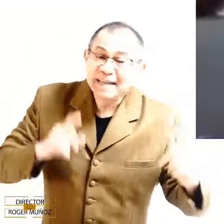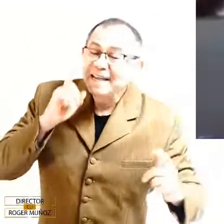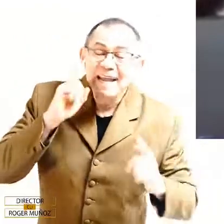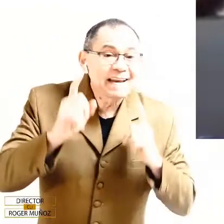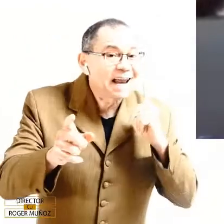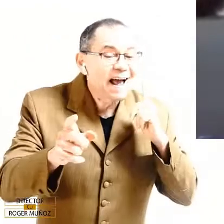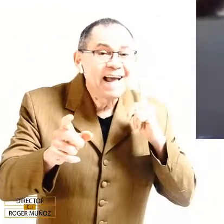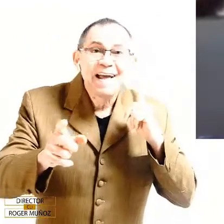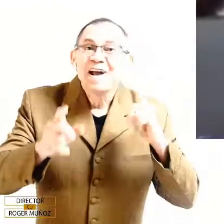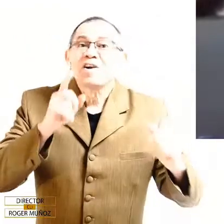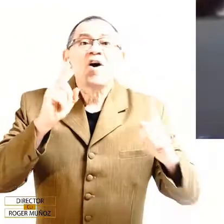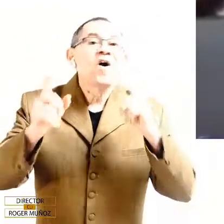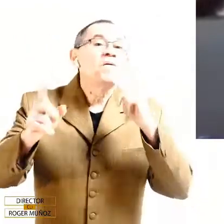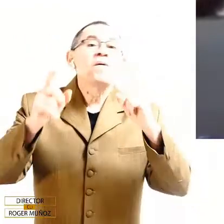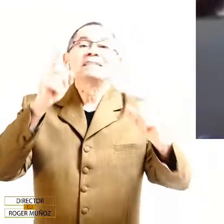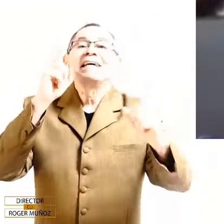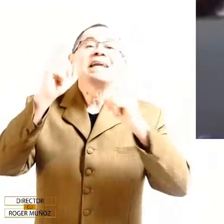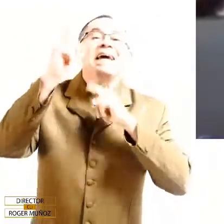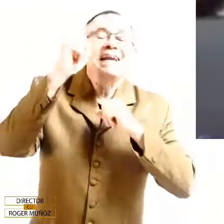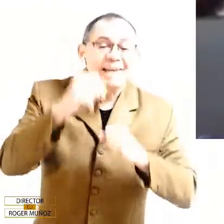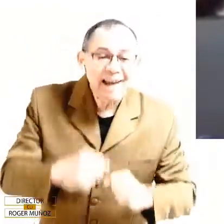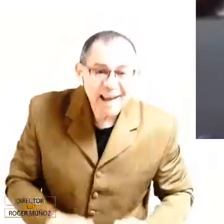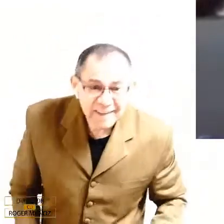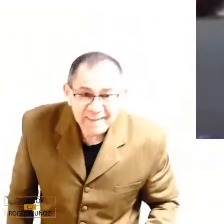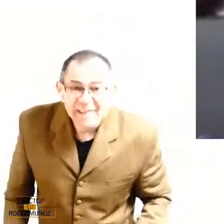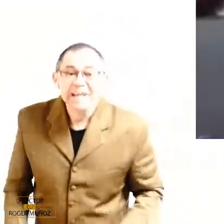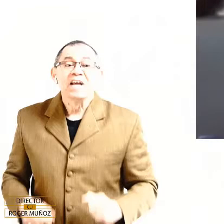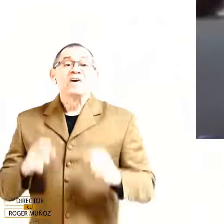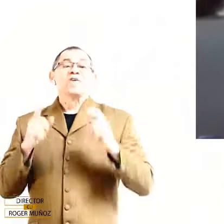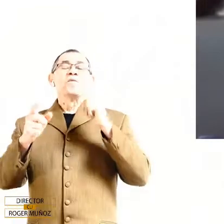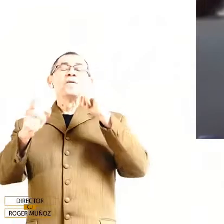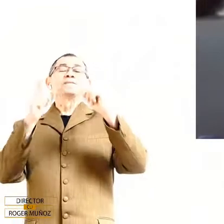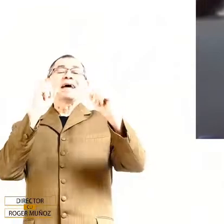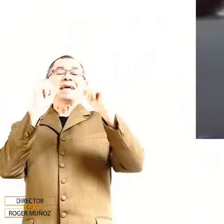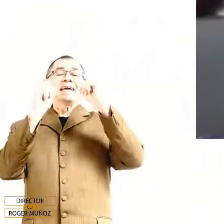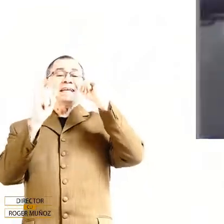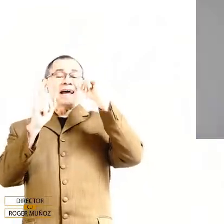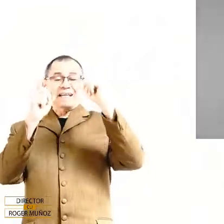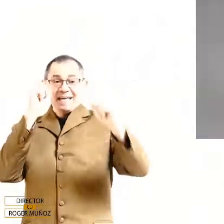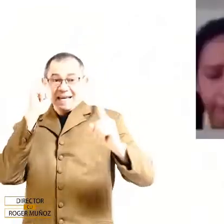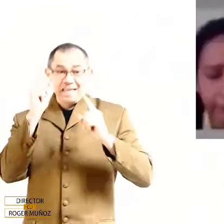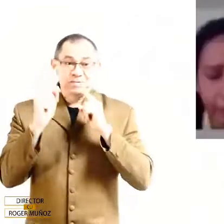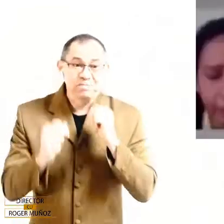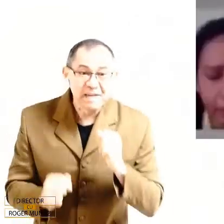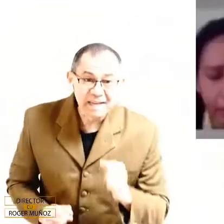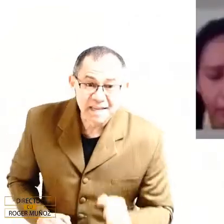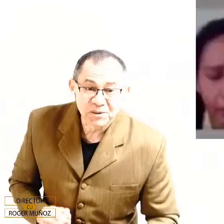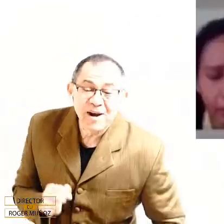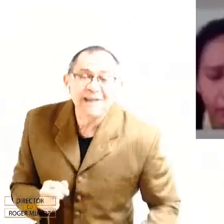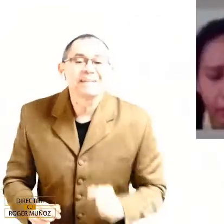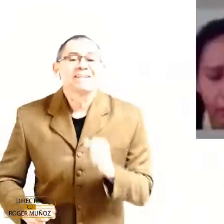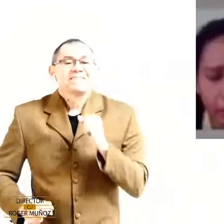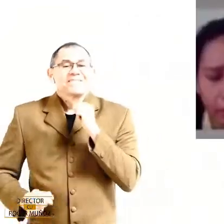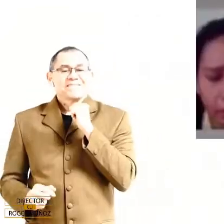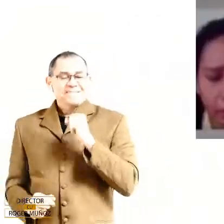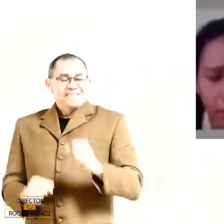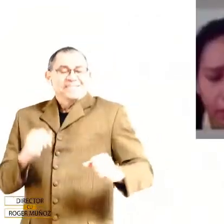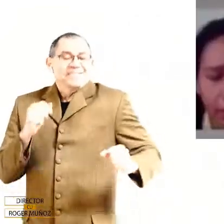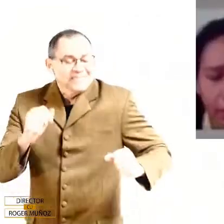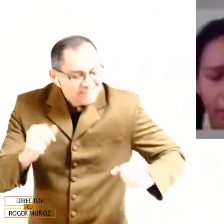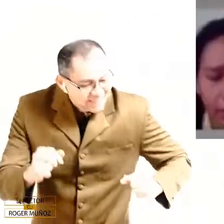cómo hacer guerra, cómo hacer guerra, cómo hacer guerra espiritual.